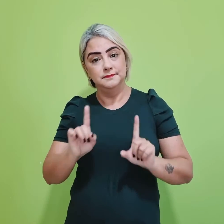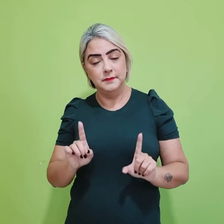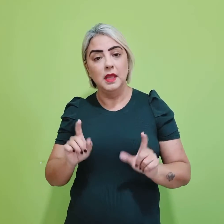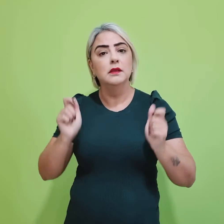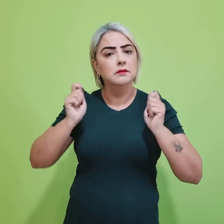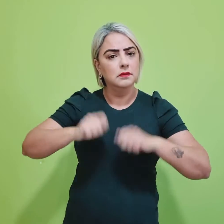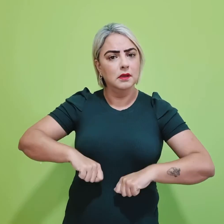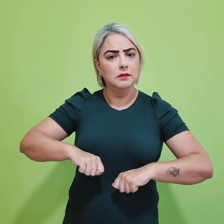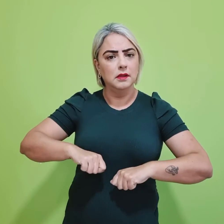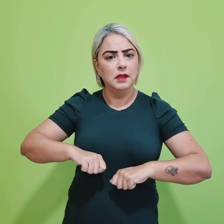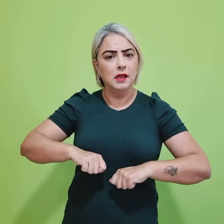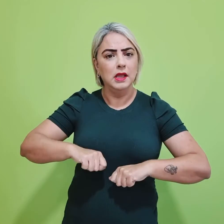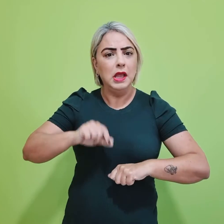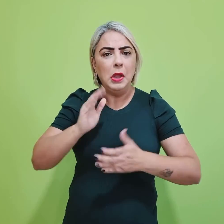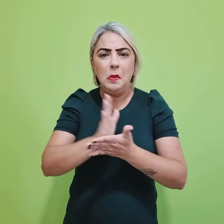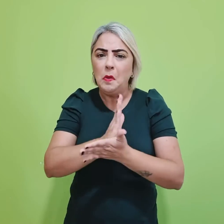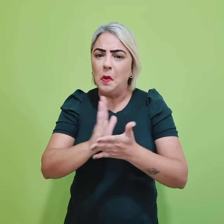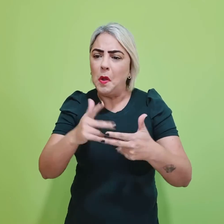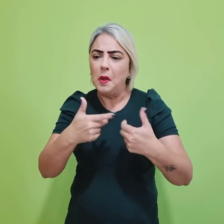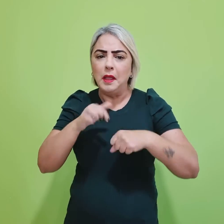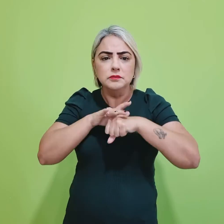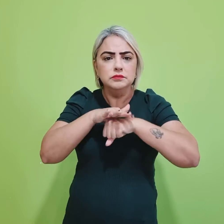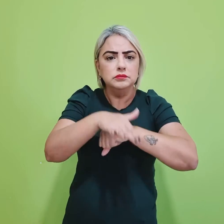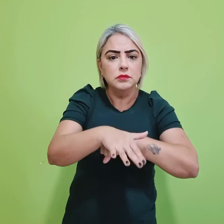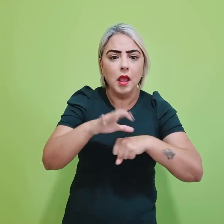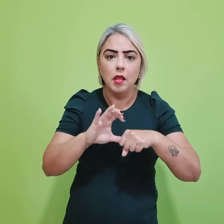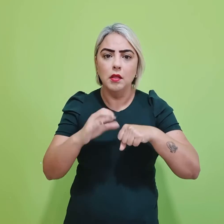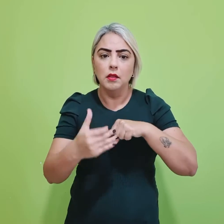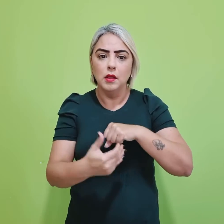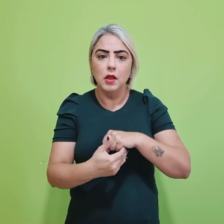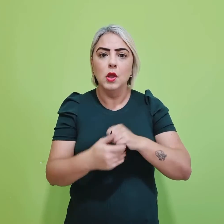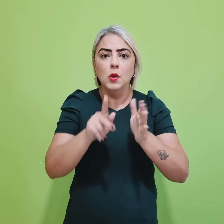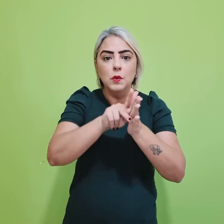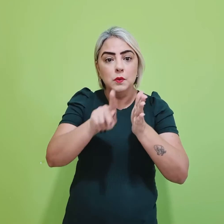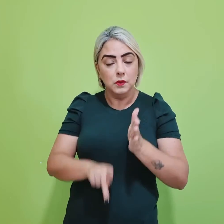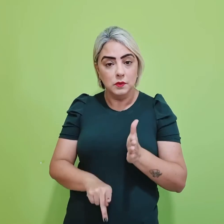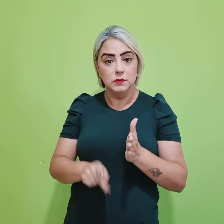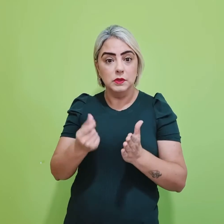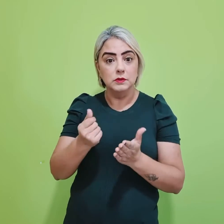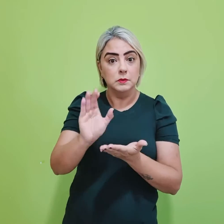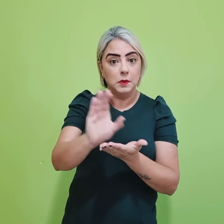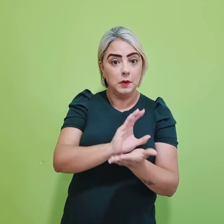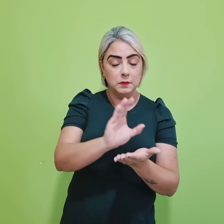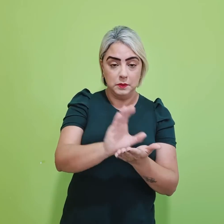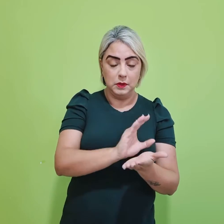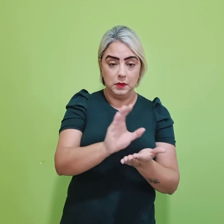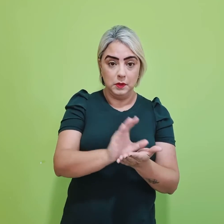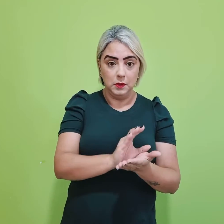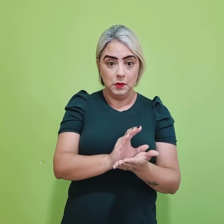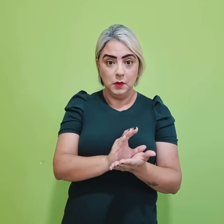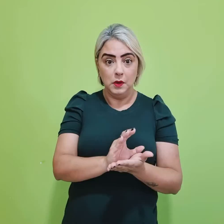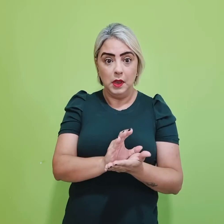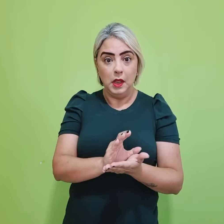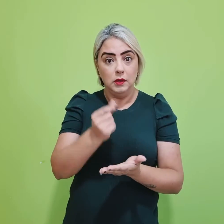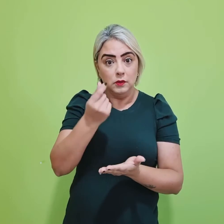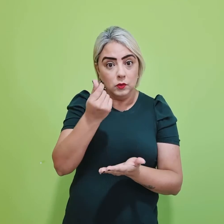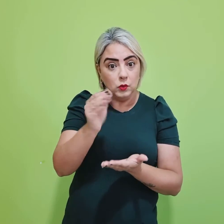seja capaz de debelar qualquer pandemia com seus próprios recursos financeiros do